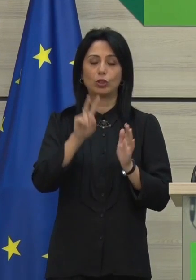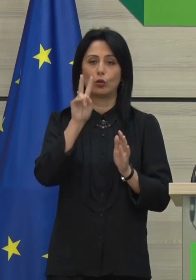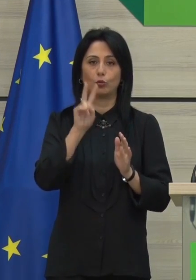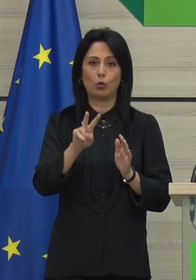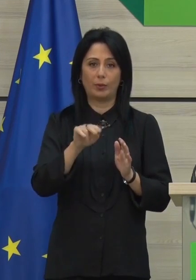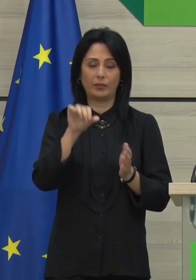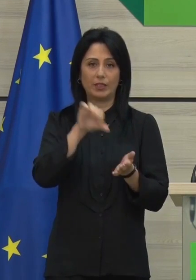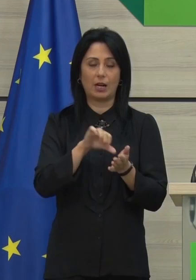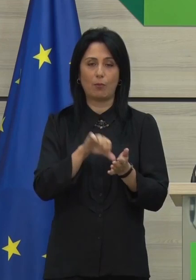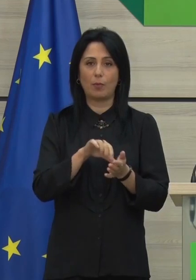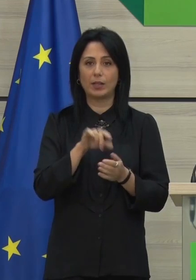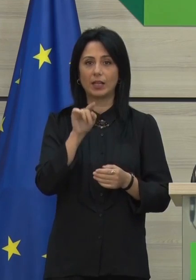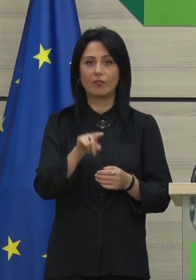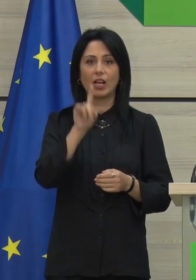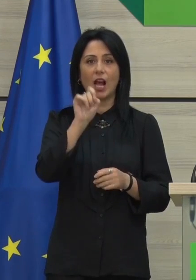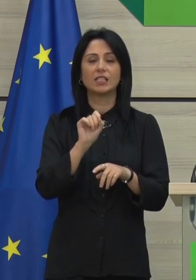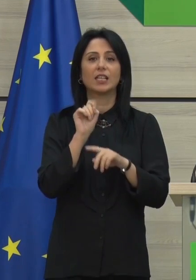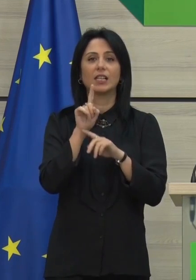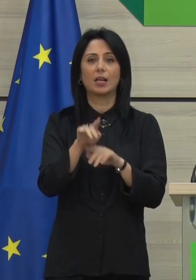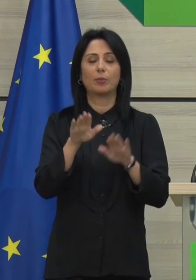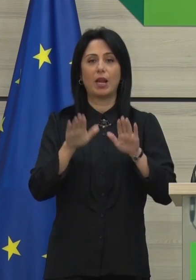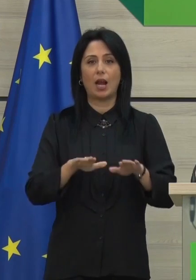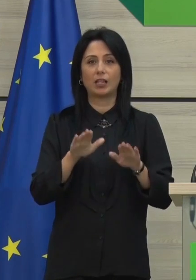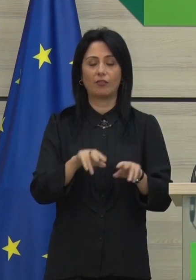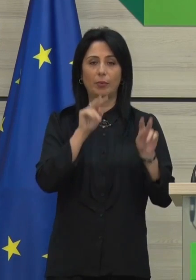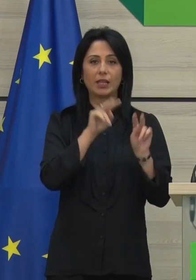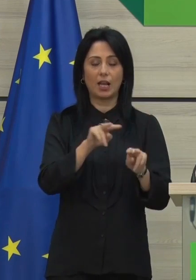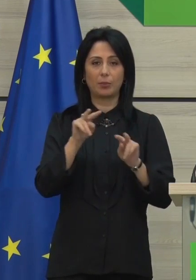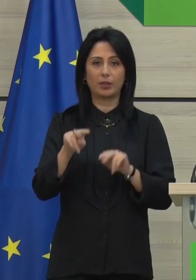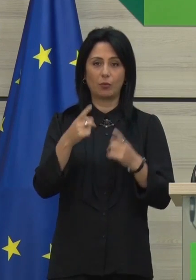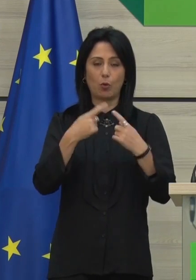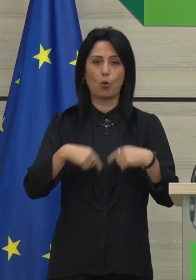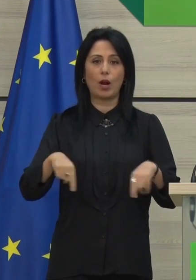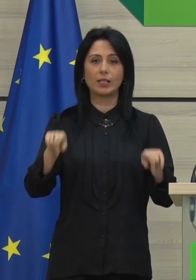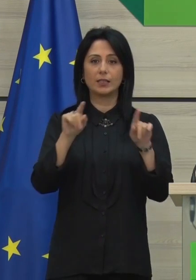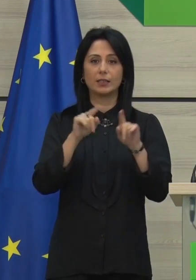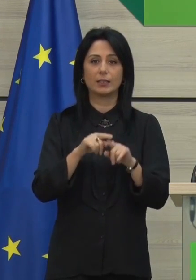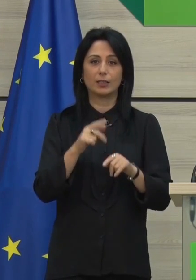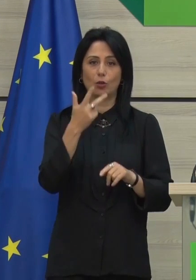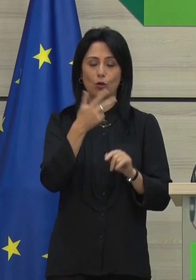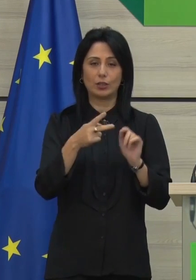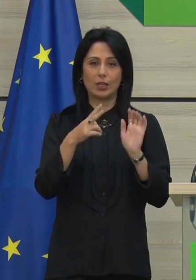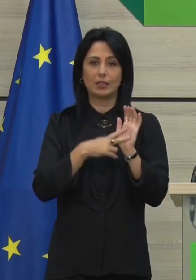42.92 წარმომადგენელი, 111 ადგილობრივი დამკვირვებელი ორგანიზაციის